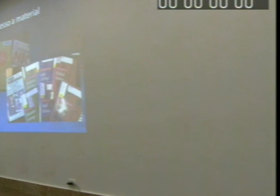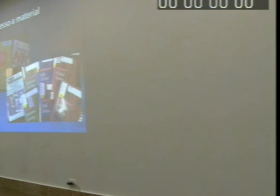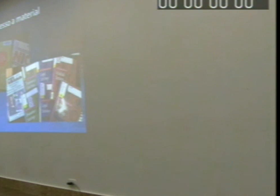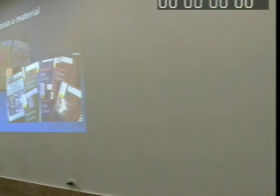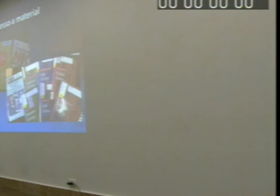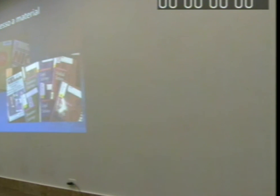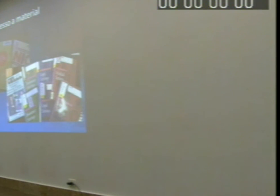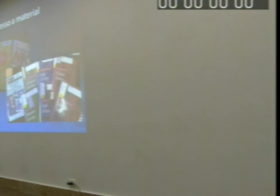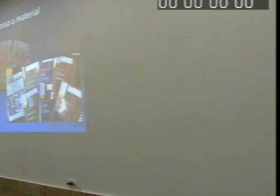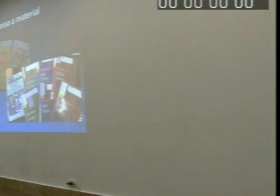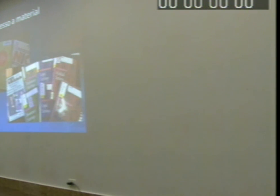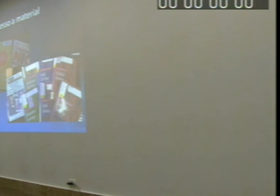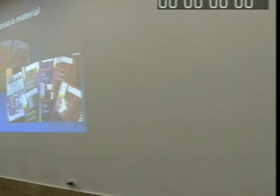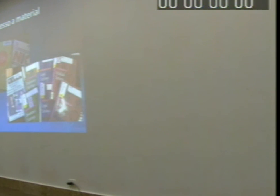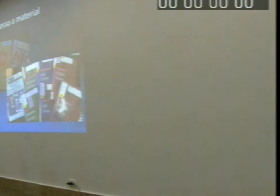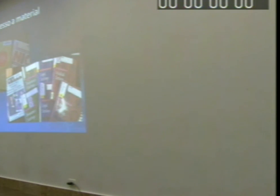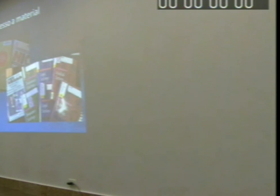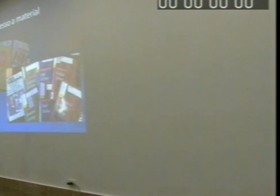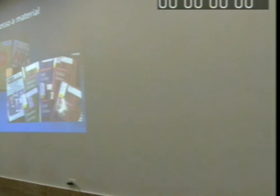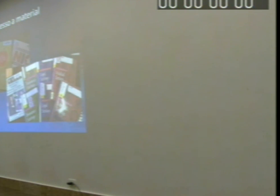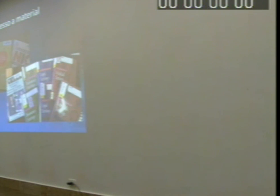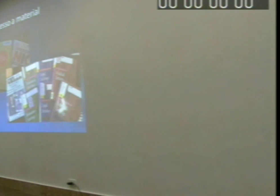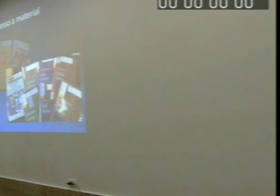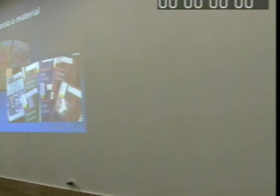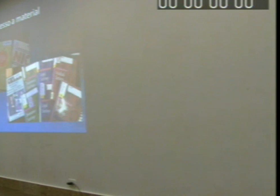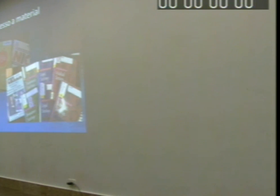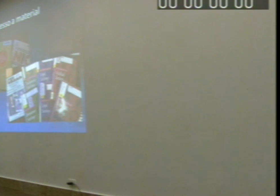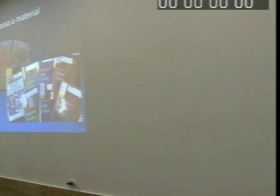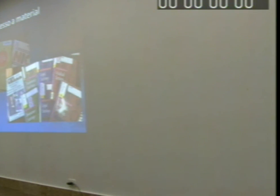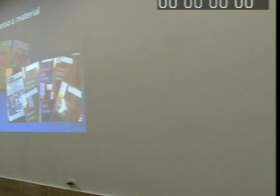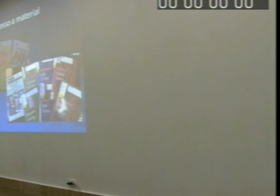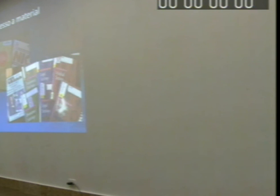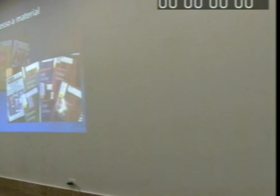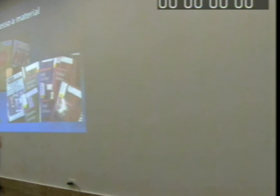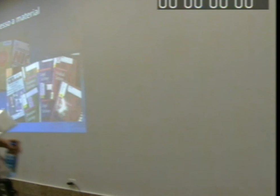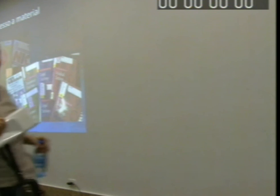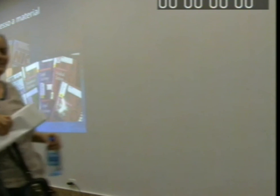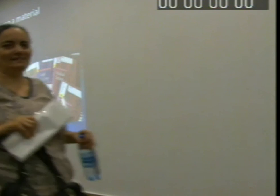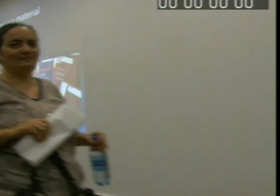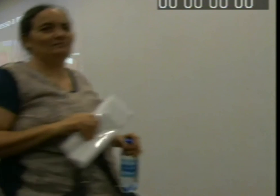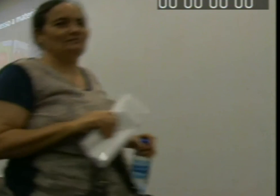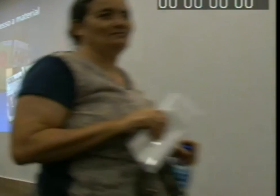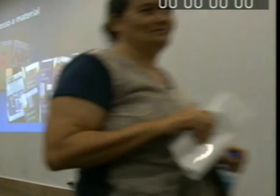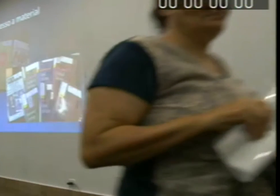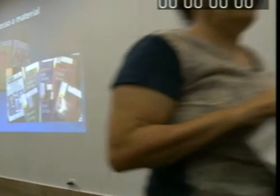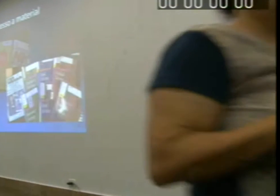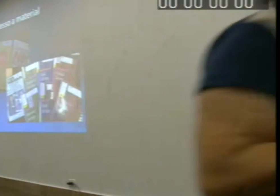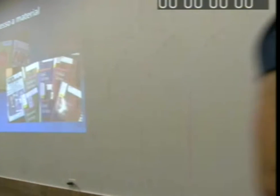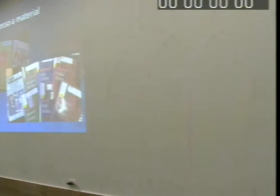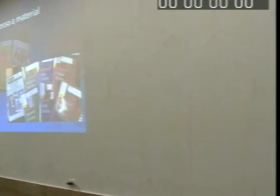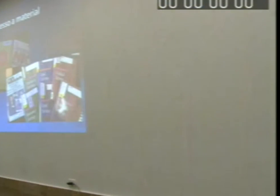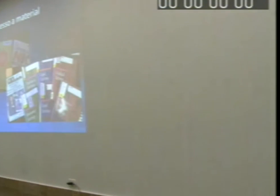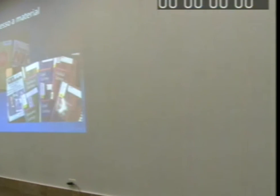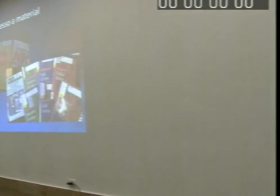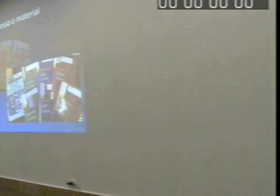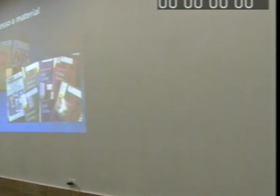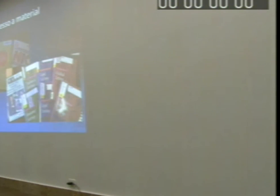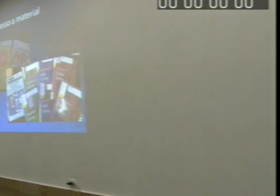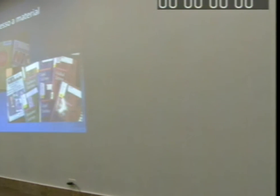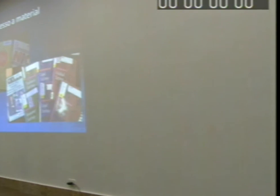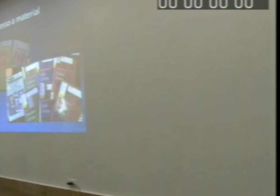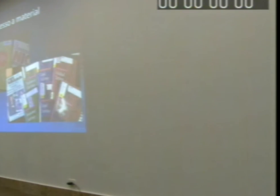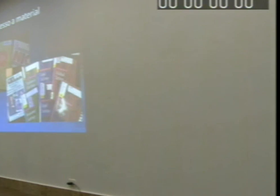né então né Que legal nação né você viu isso desculpa não Eu que peço desculpa né porque algumas